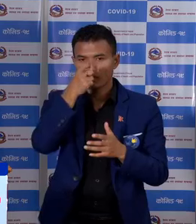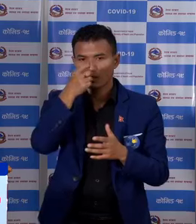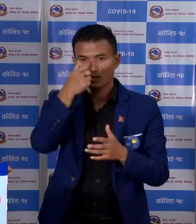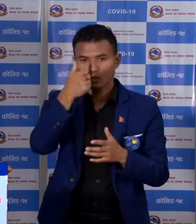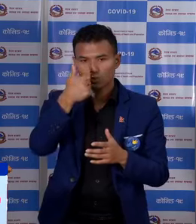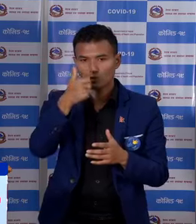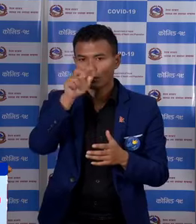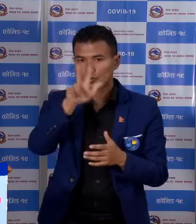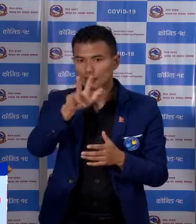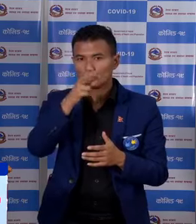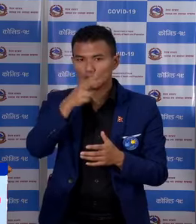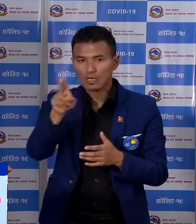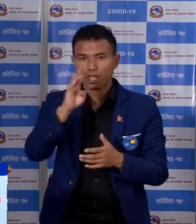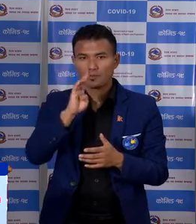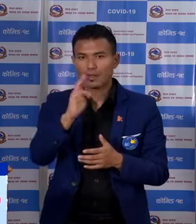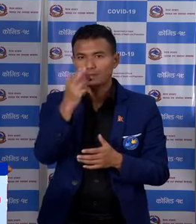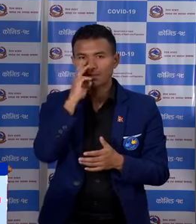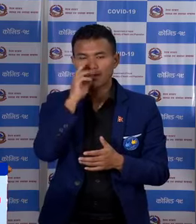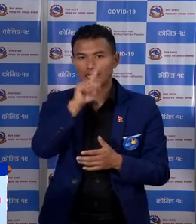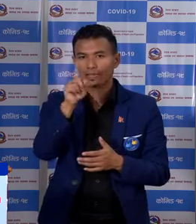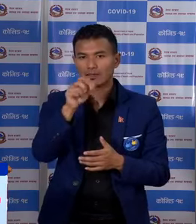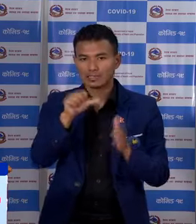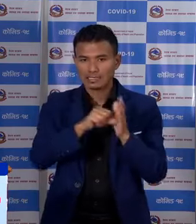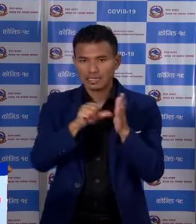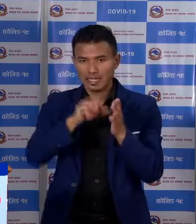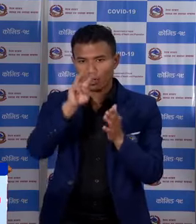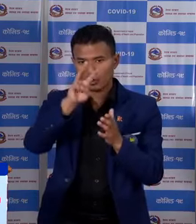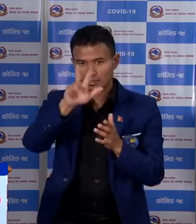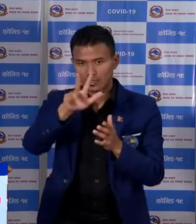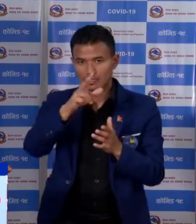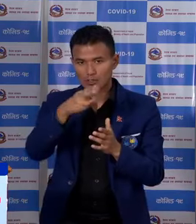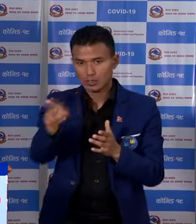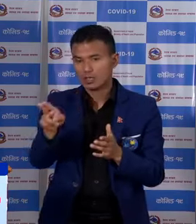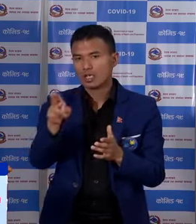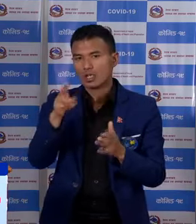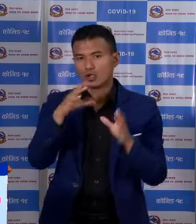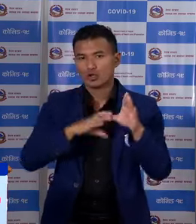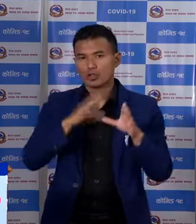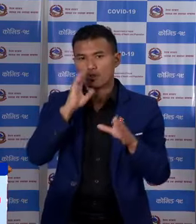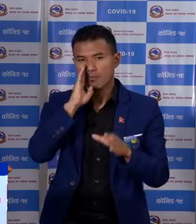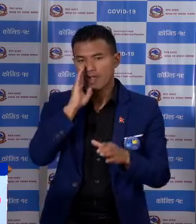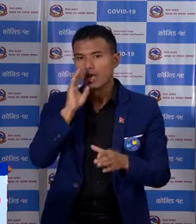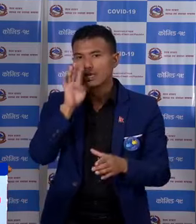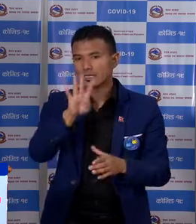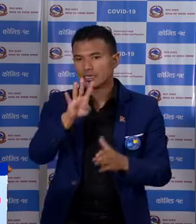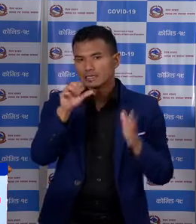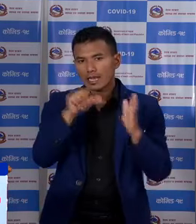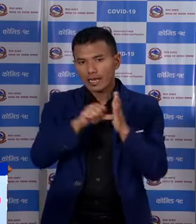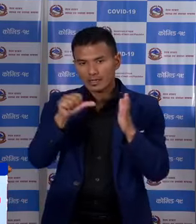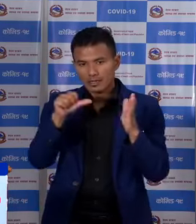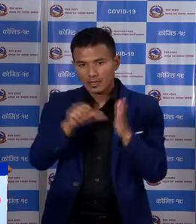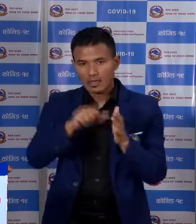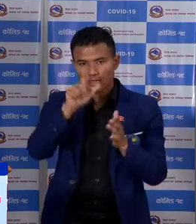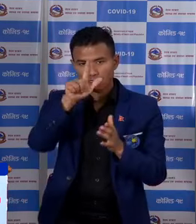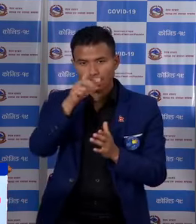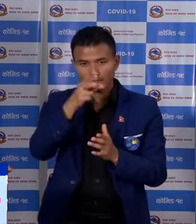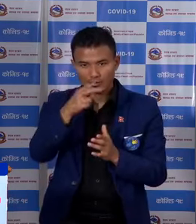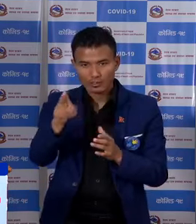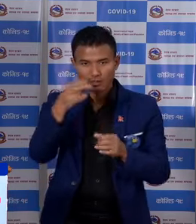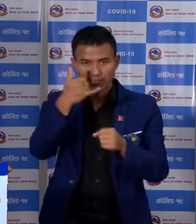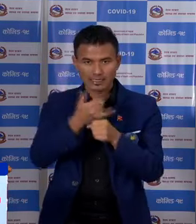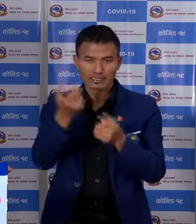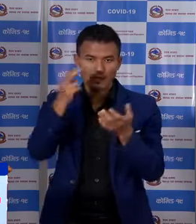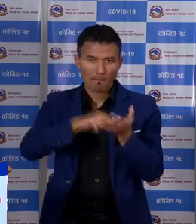તેશગરી બાગમતી પ્રદેશ્કા એગ હારા જિલામાં ઔતીશ જાના ગણ્ડકી પ્રદેશ્કા ચાર જિલામાં સાજ જાના